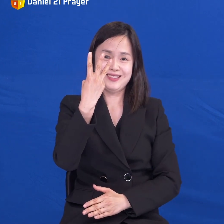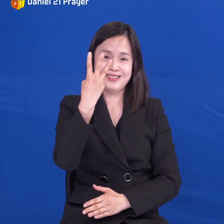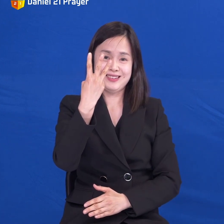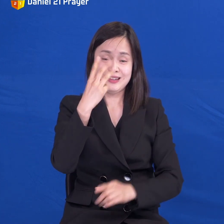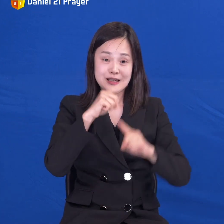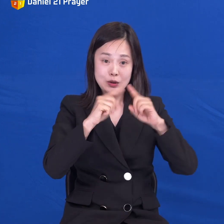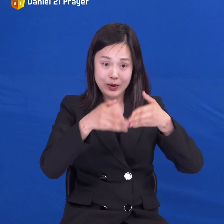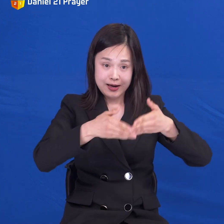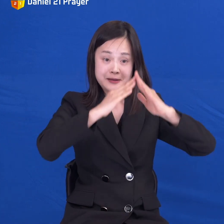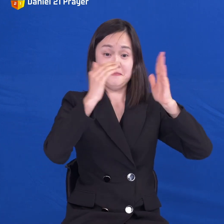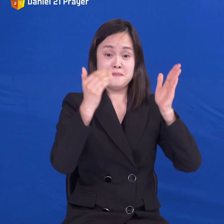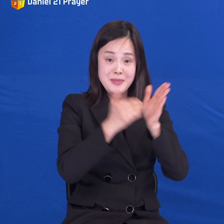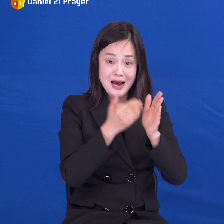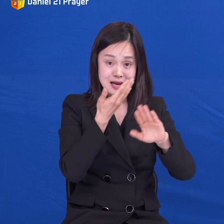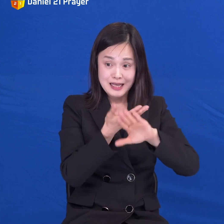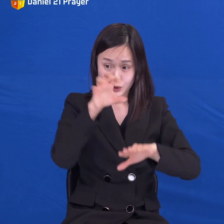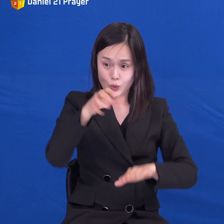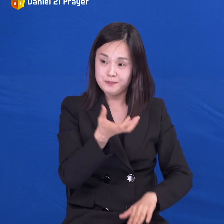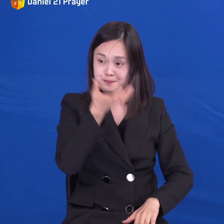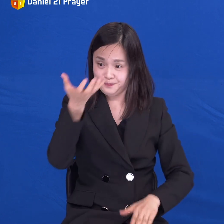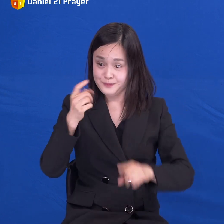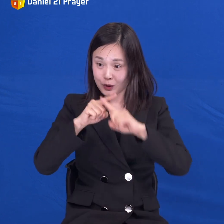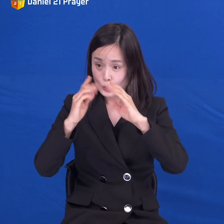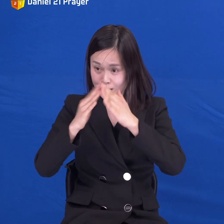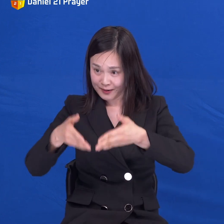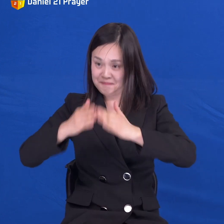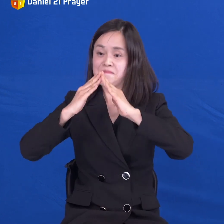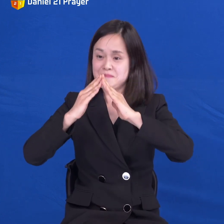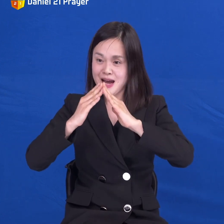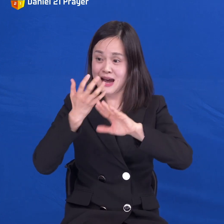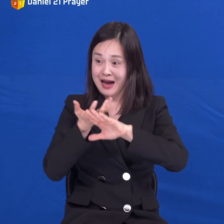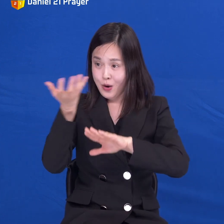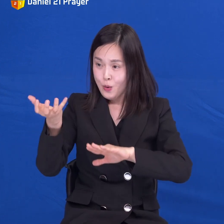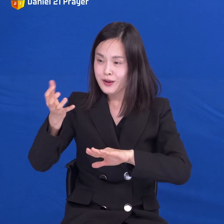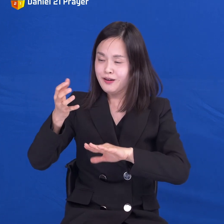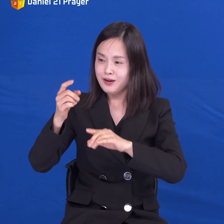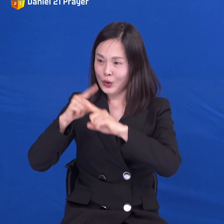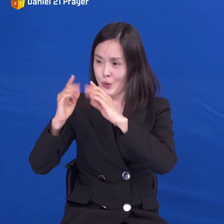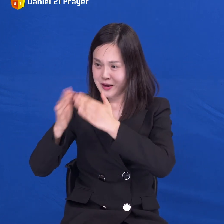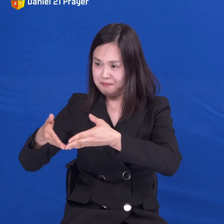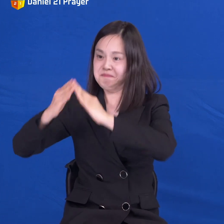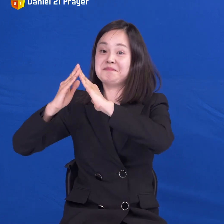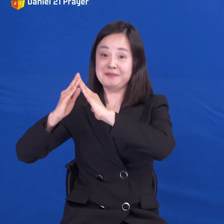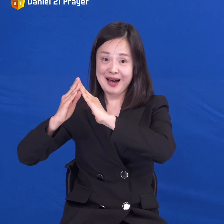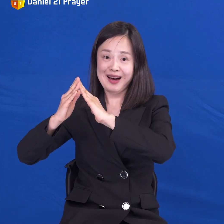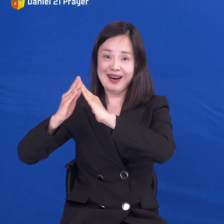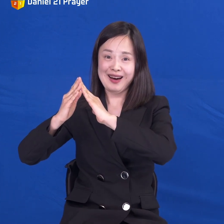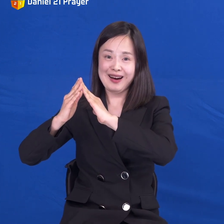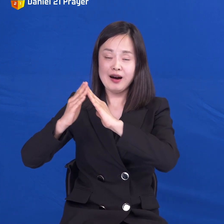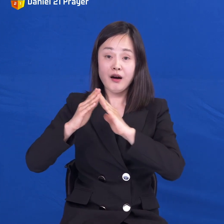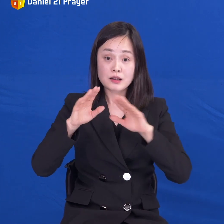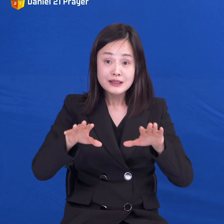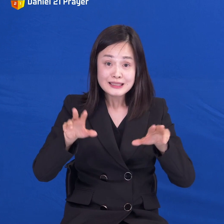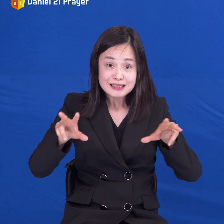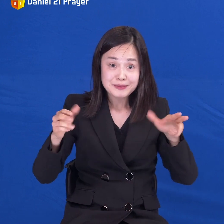마을 쫓아내면 거기가 교회 됩니다. 하루에 3개씩 개척했습니다. 그래서 지금 123개의 교회를 개척하고 건축을